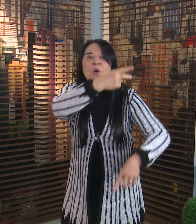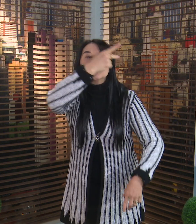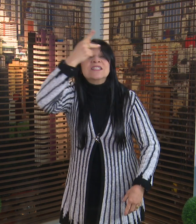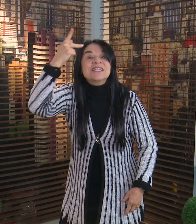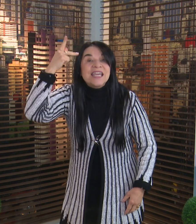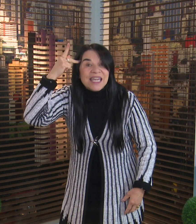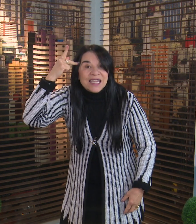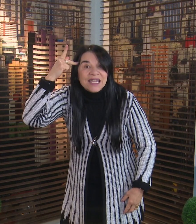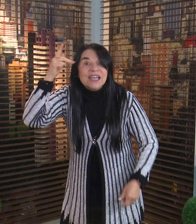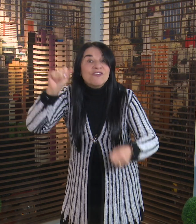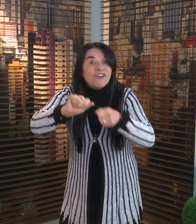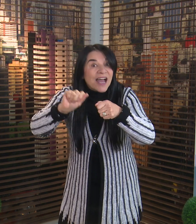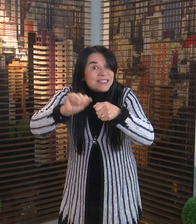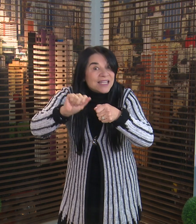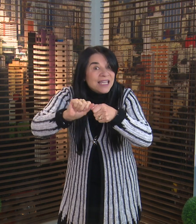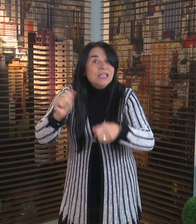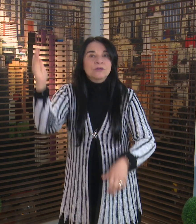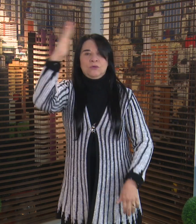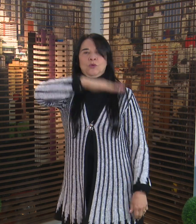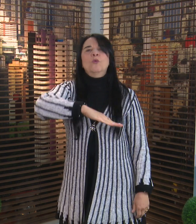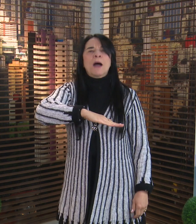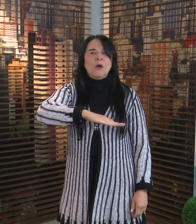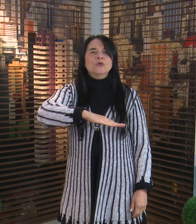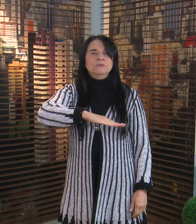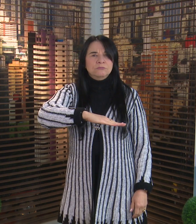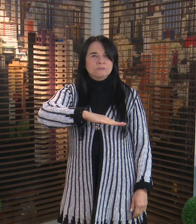os que fazem o mal.